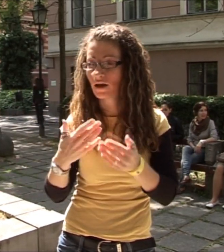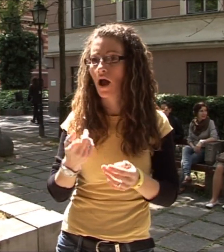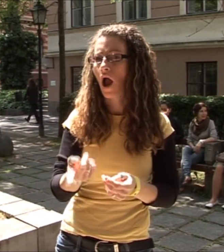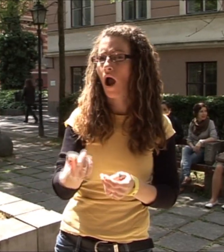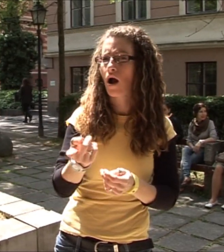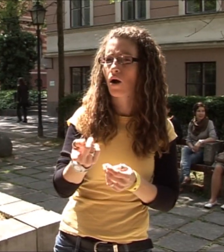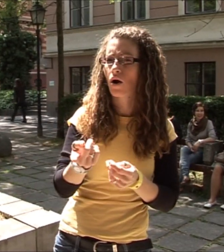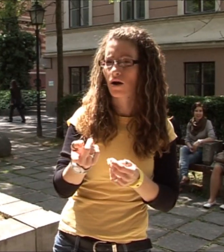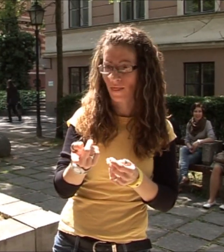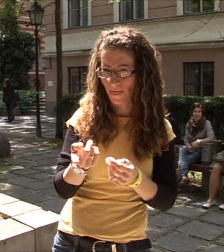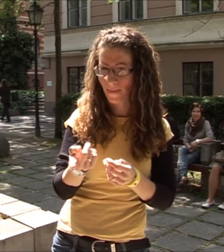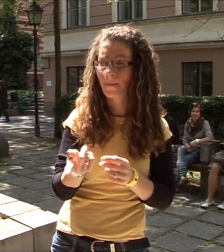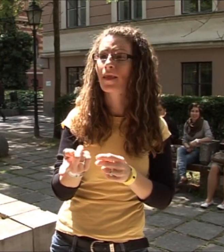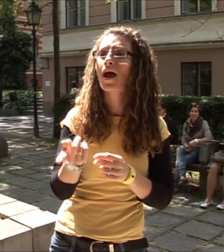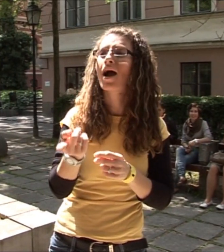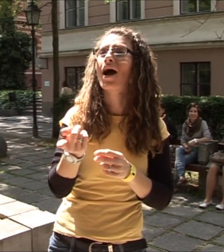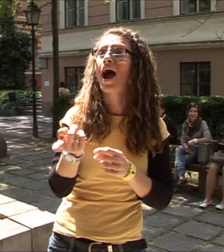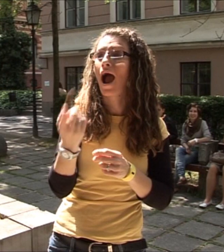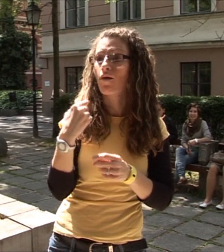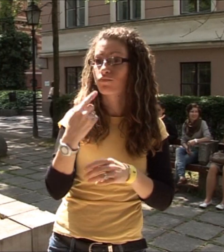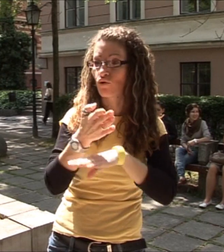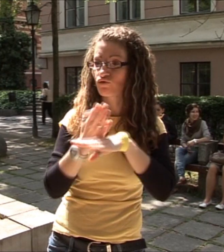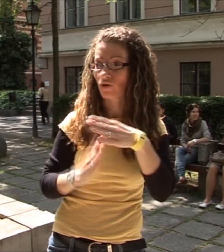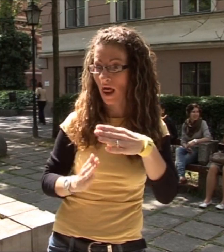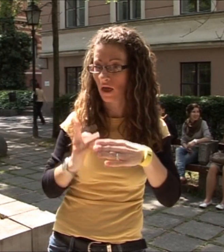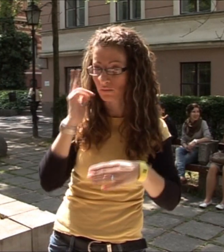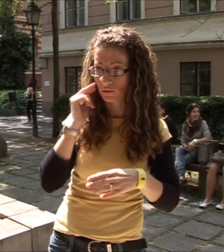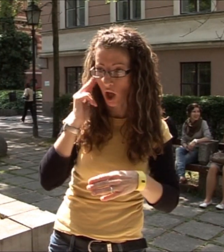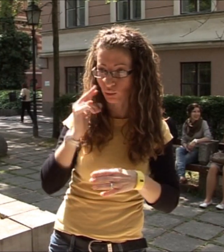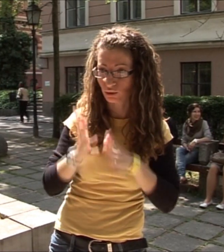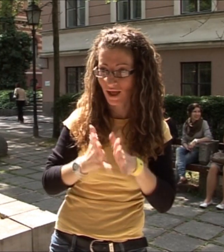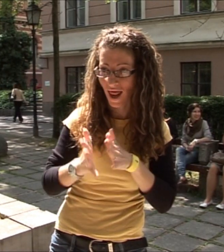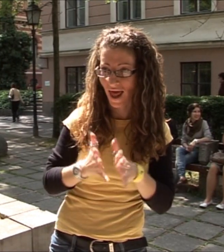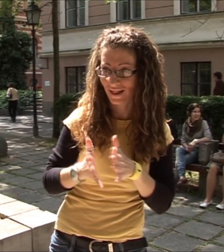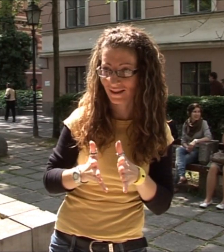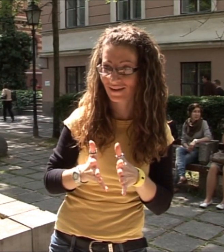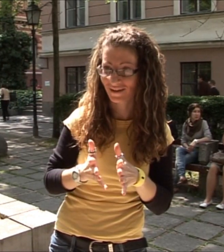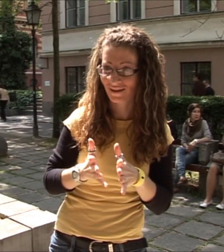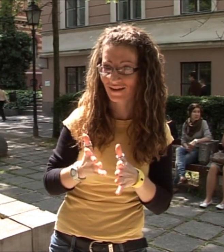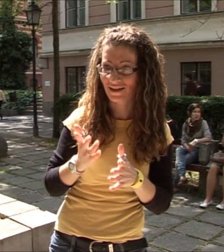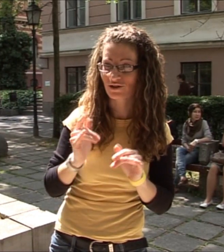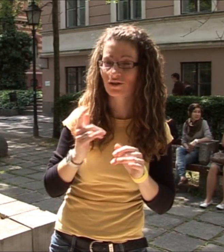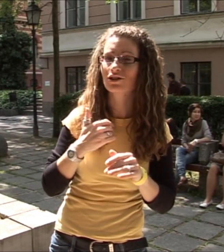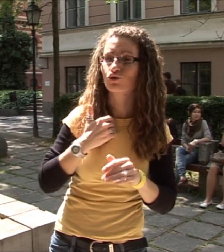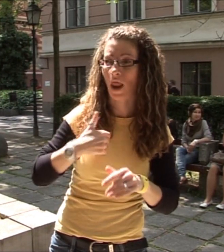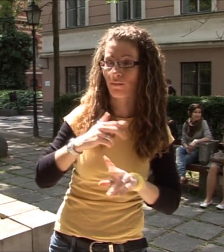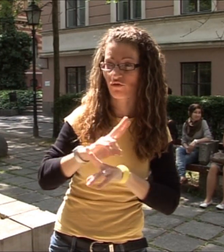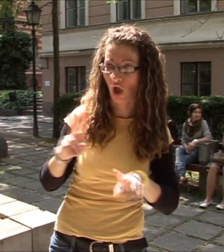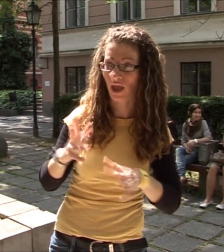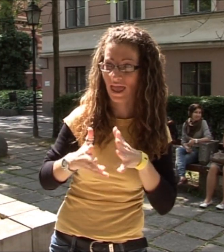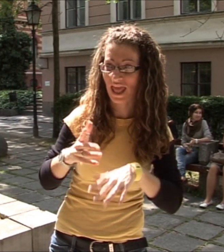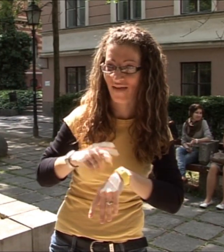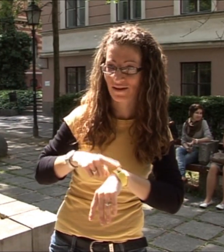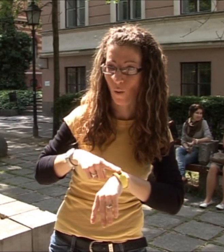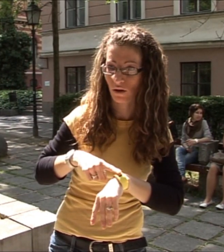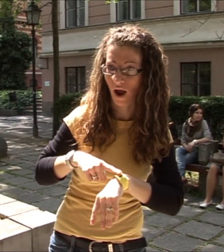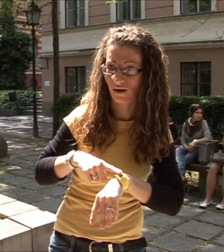hogy hogyan is van ez a jelnyelv és ebből már a fele meg tanulk jelelni tanulk jelelni ogy it talán hogy van